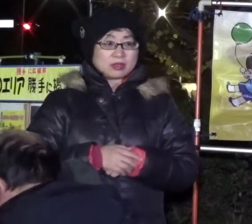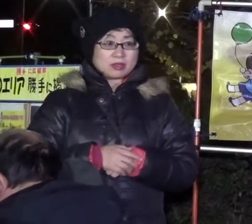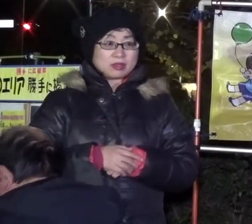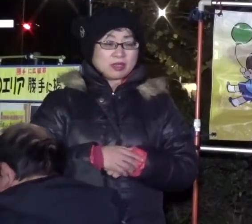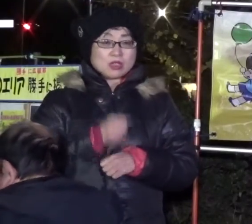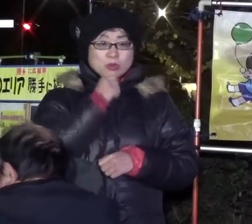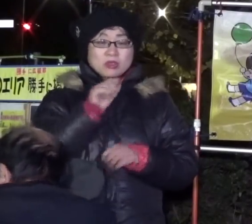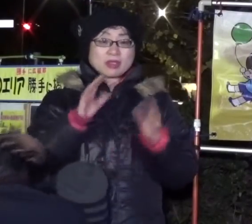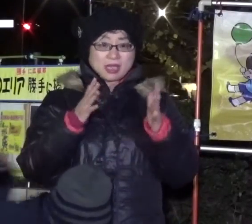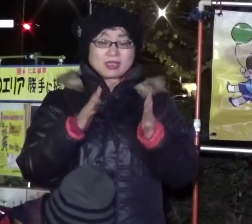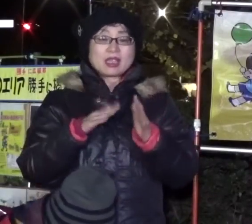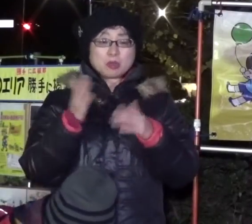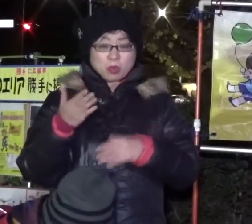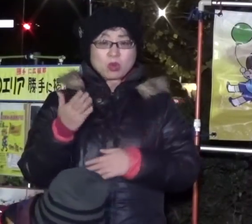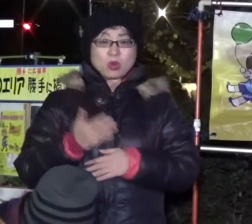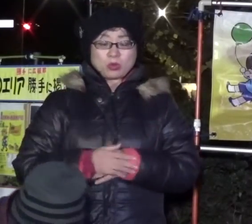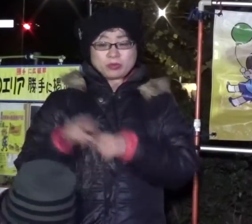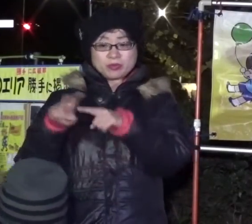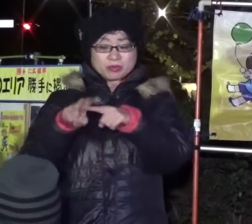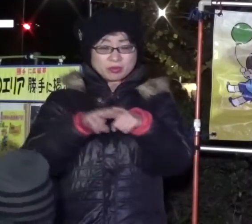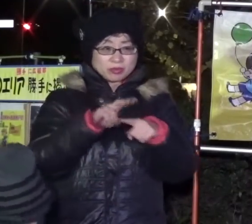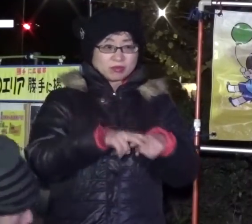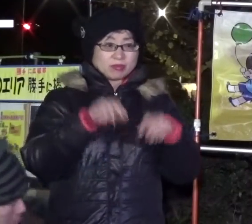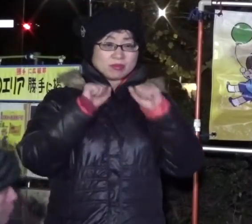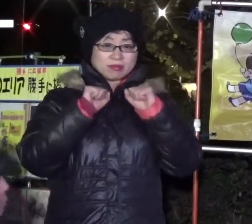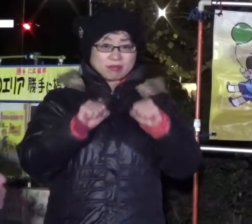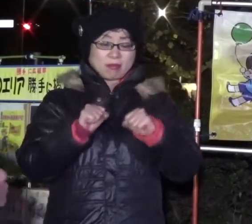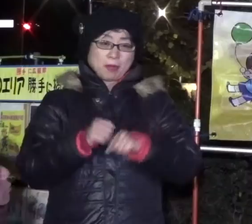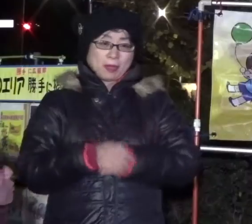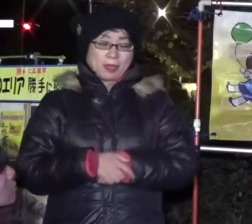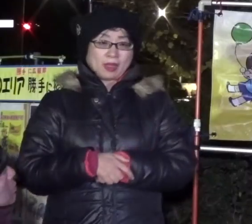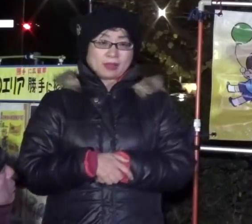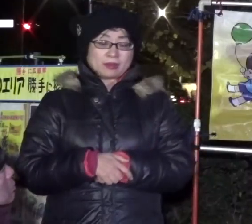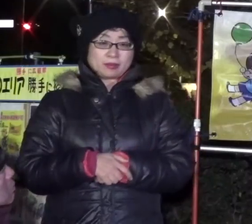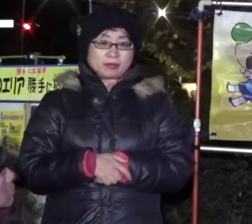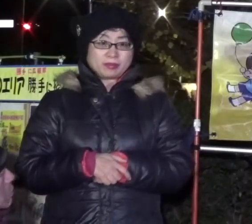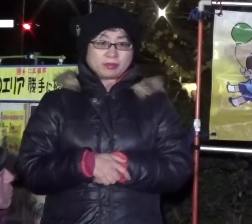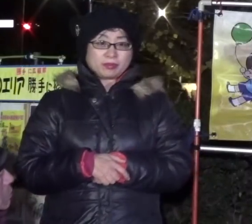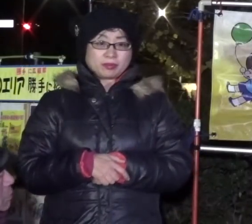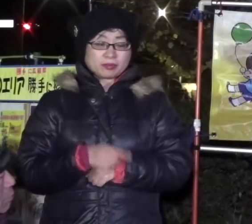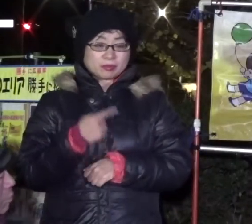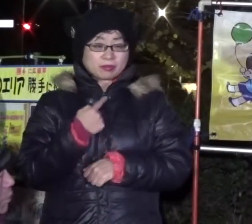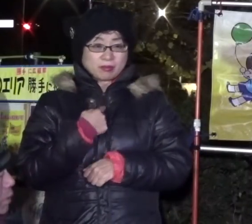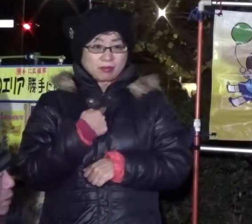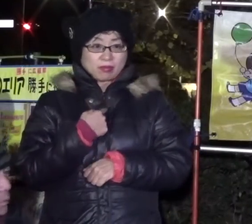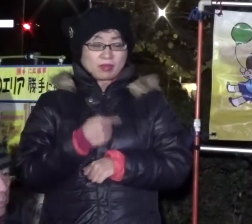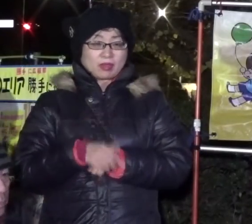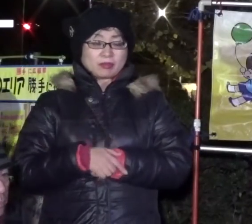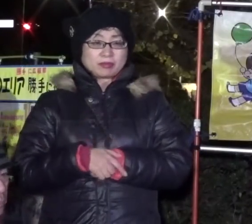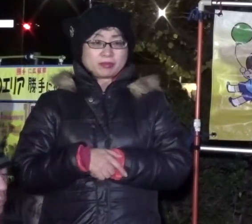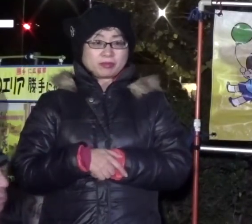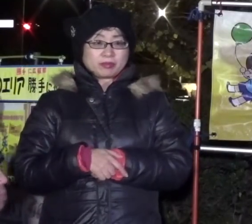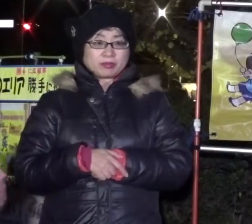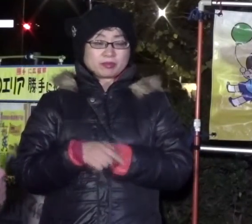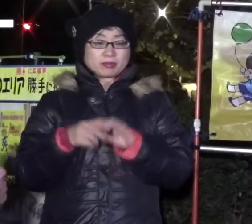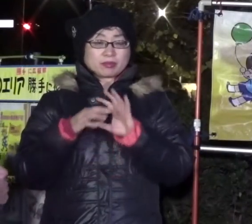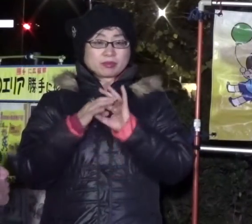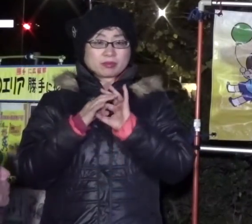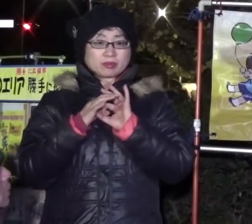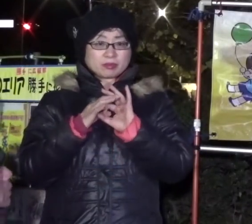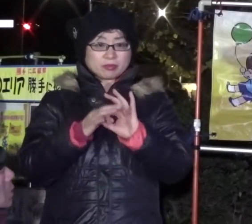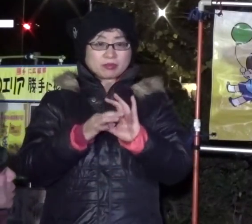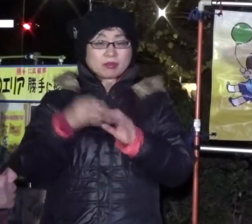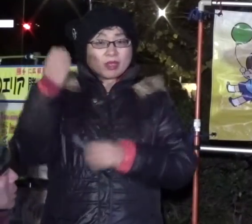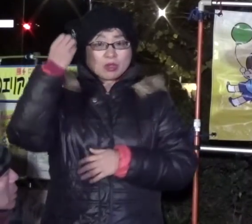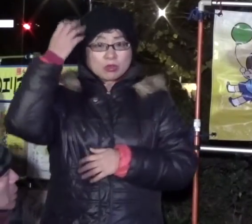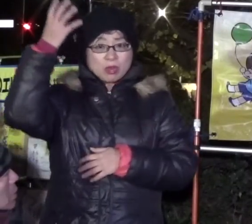く、そっと参加してきましたけれども、私はずっと夢